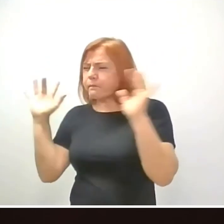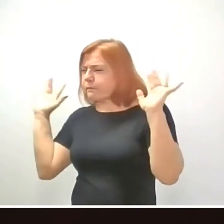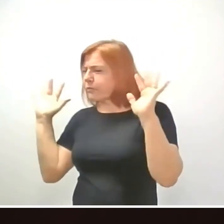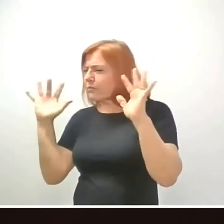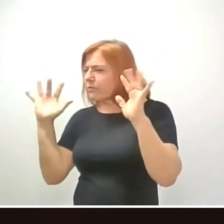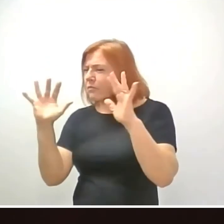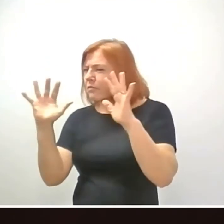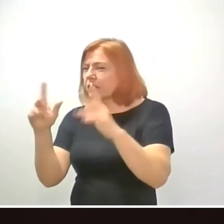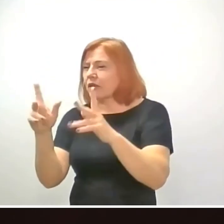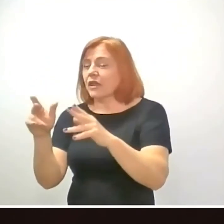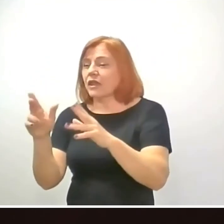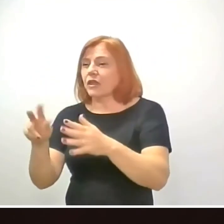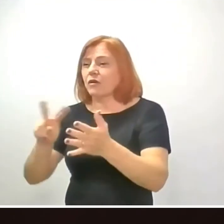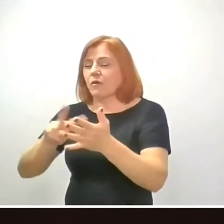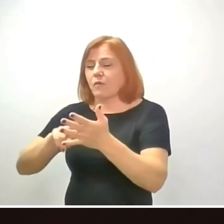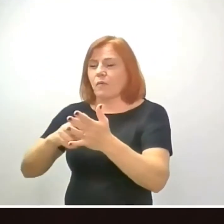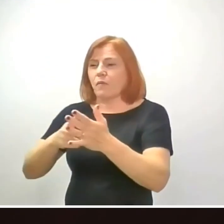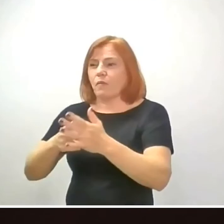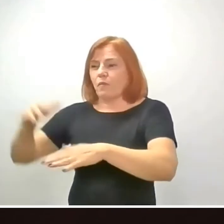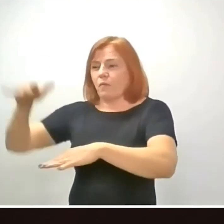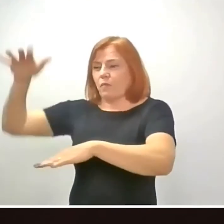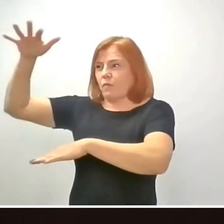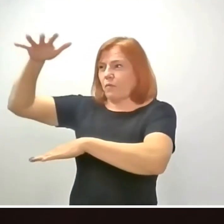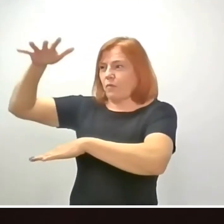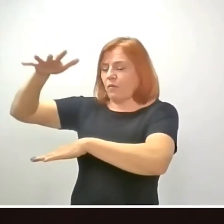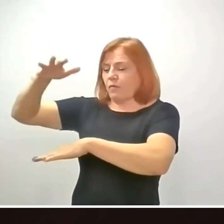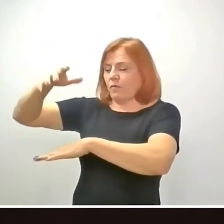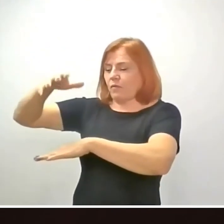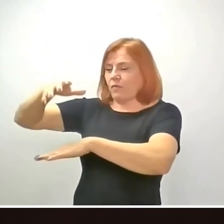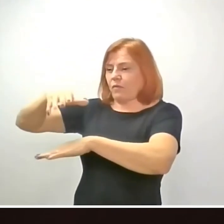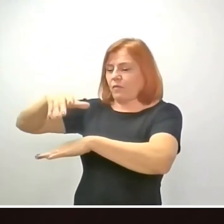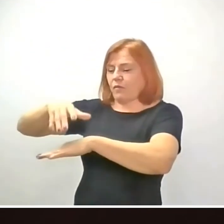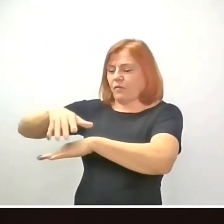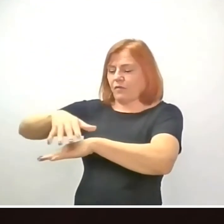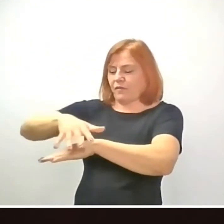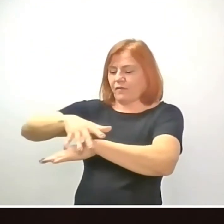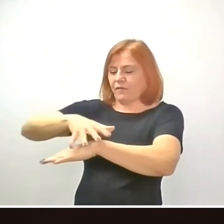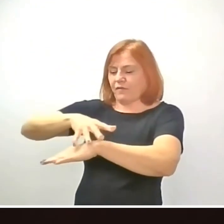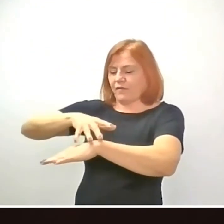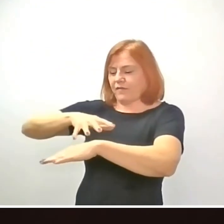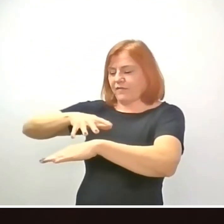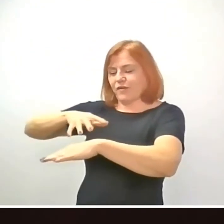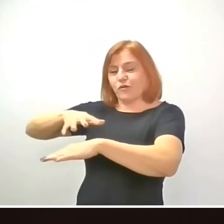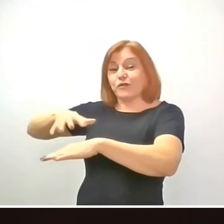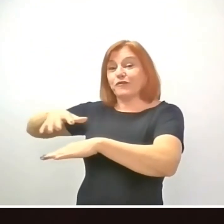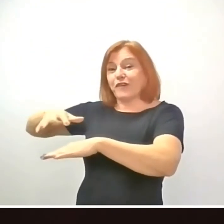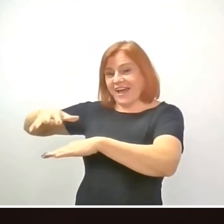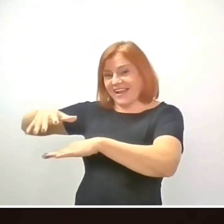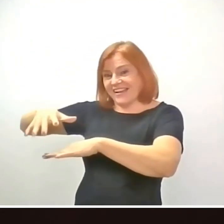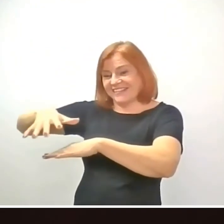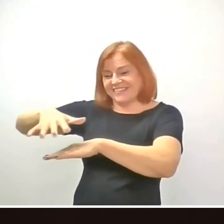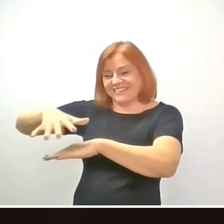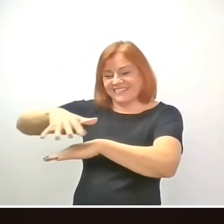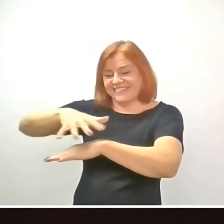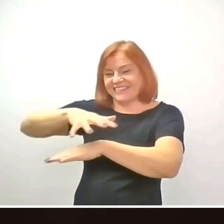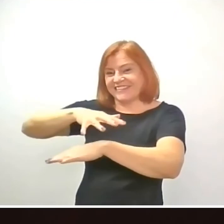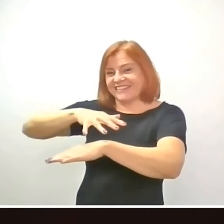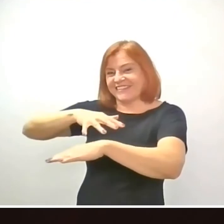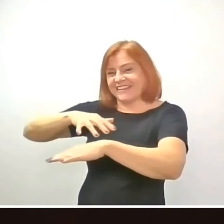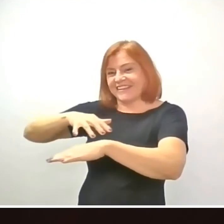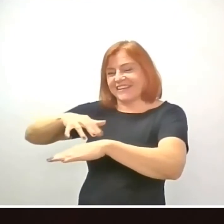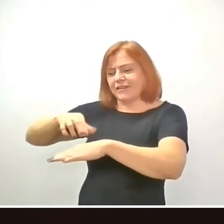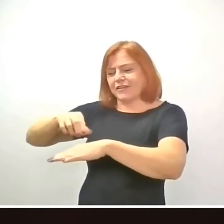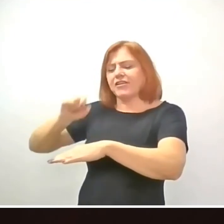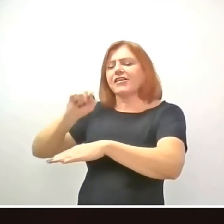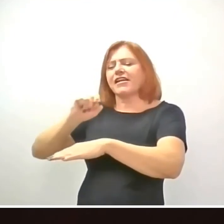do orvalho da manhã estão caindo nesse momento. E quem serão, irmãos,